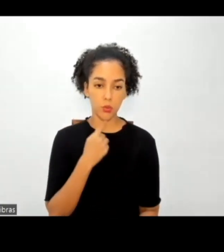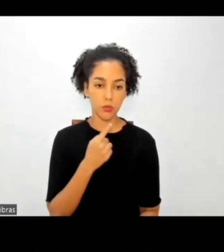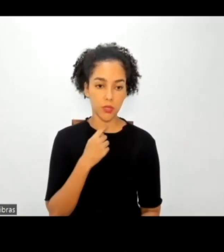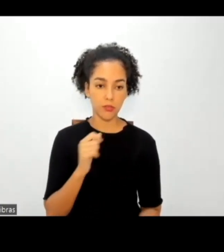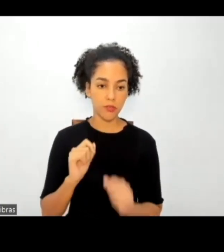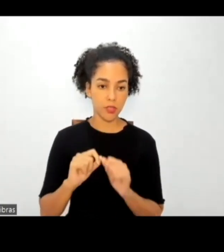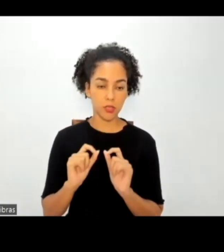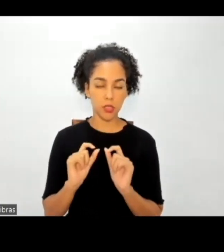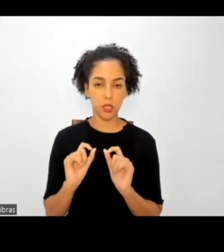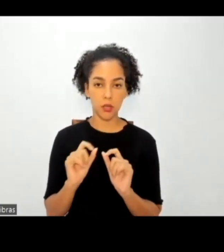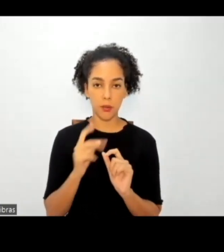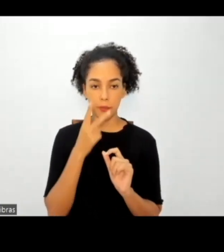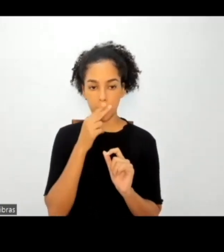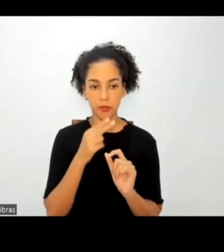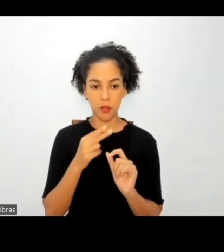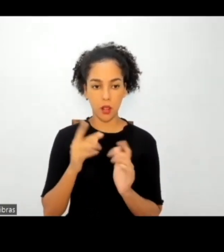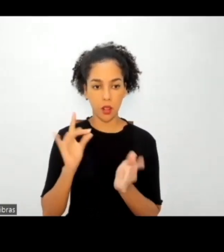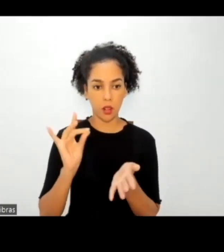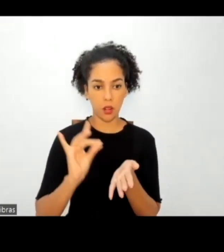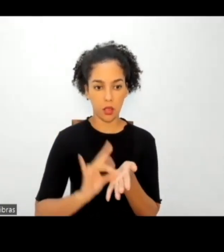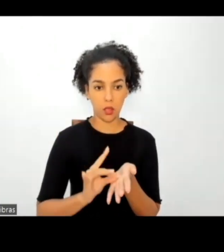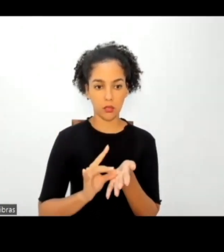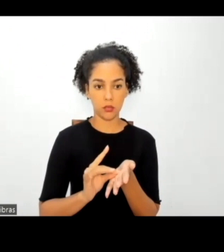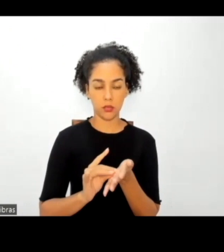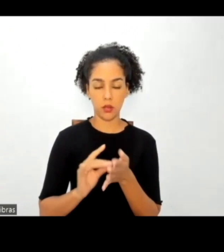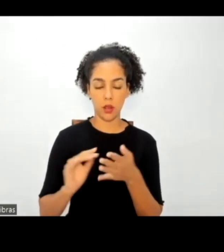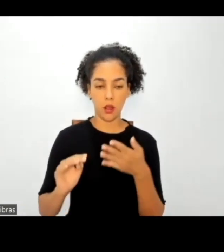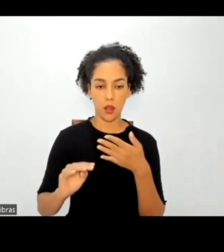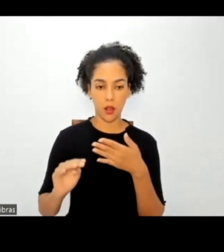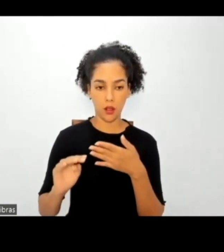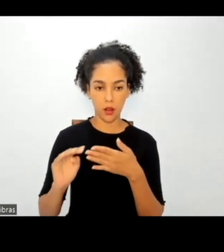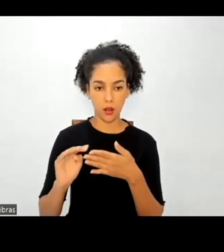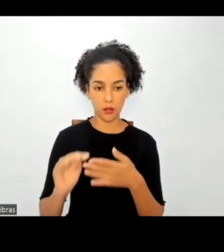transposição mecânica, né, da realidade, por exemplo, da classe trabalhadora